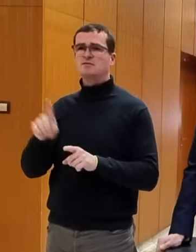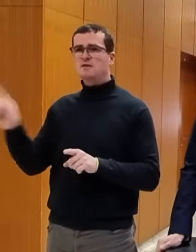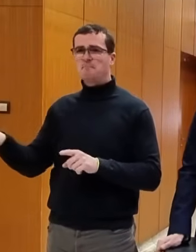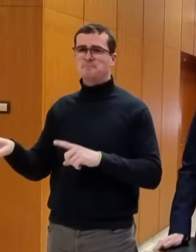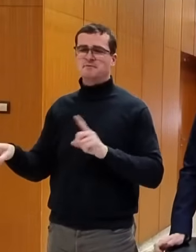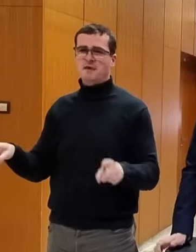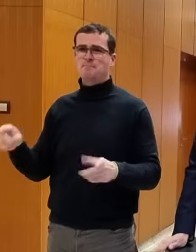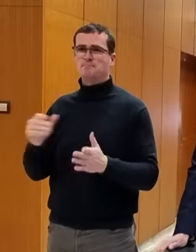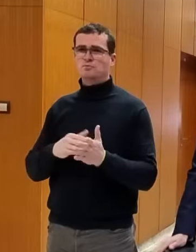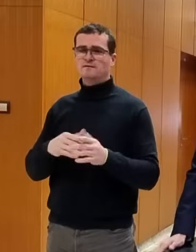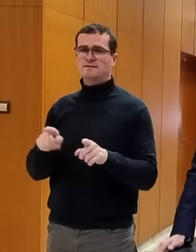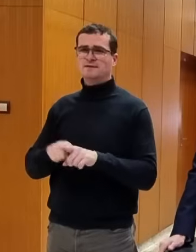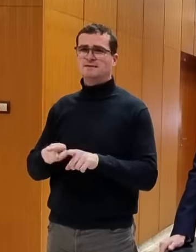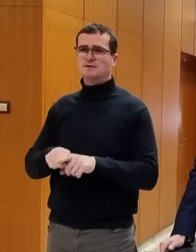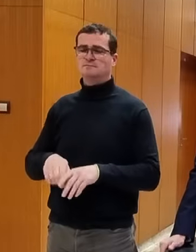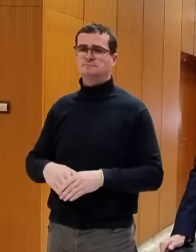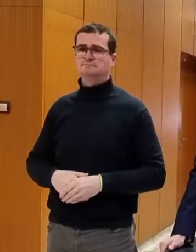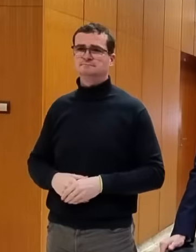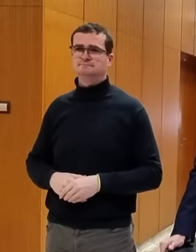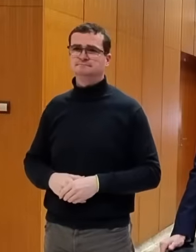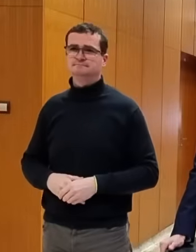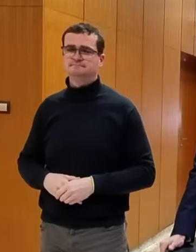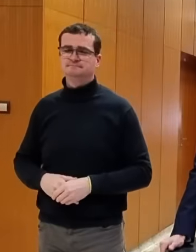tých častí boli používané.